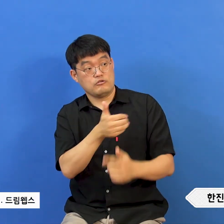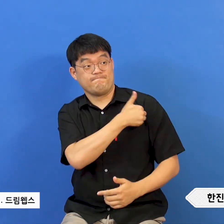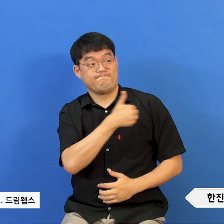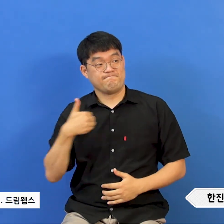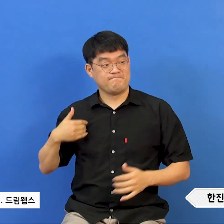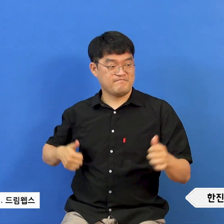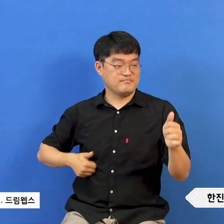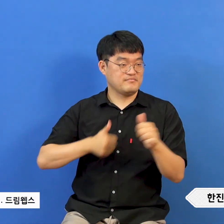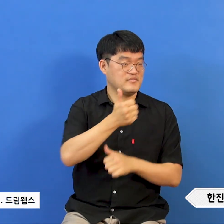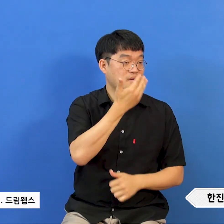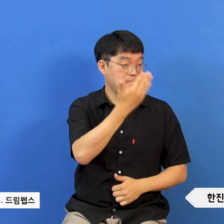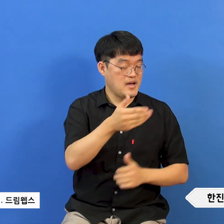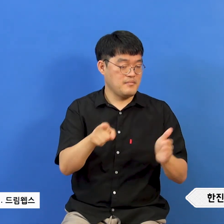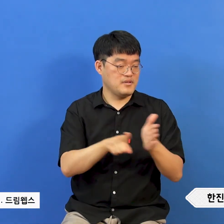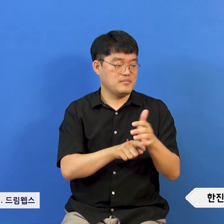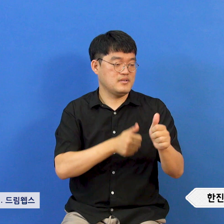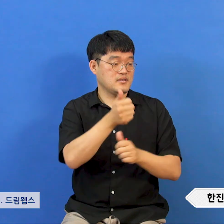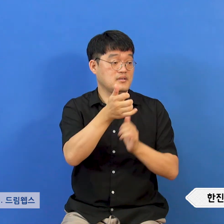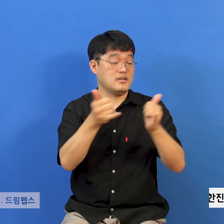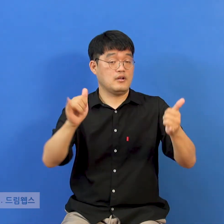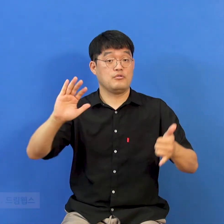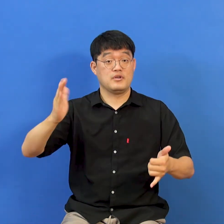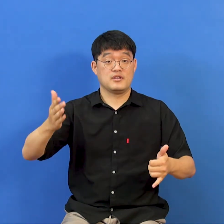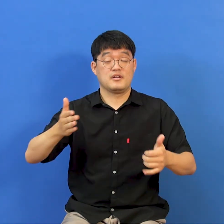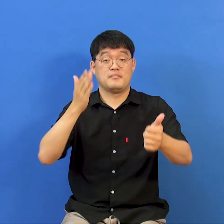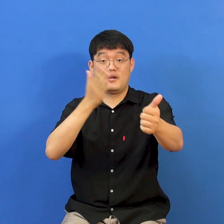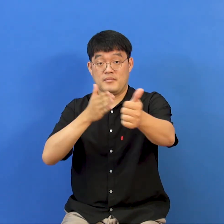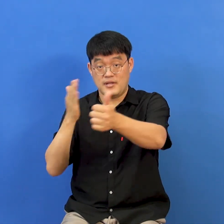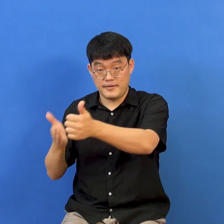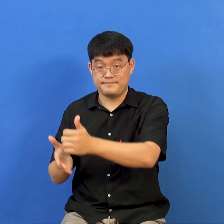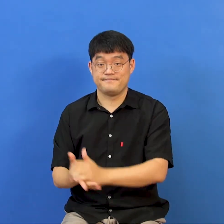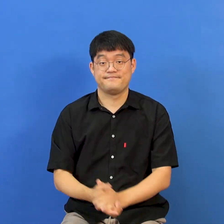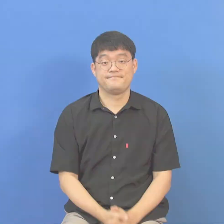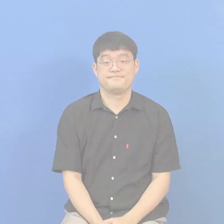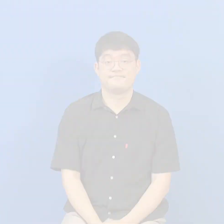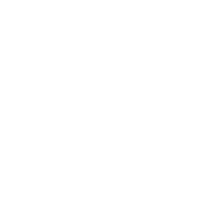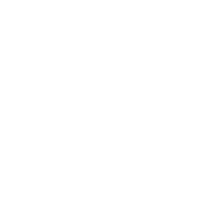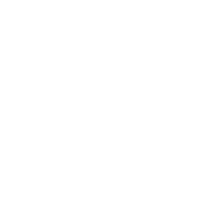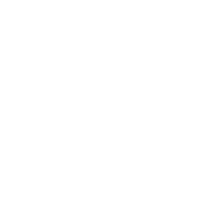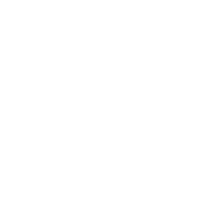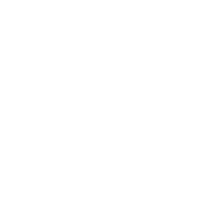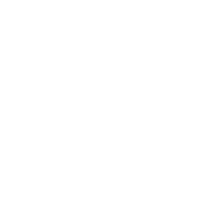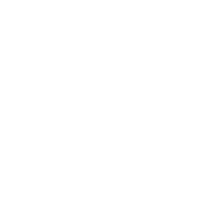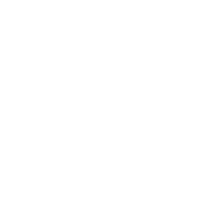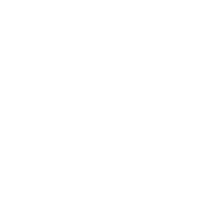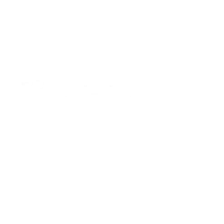믿음의 승리자들 다 되시기를 바랍니다.